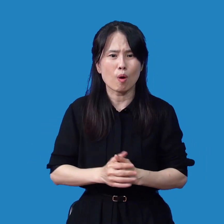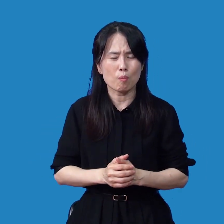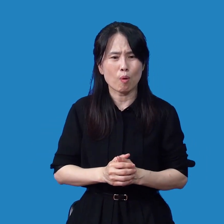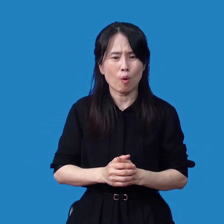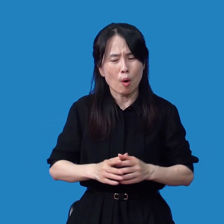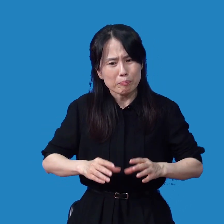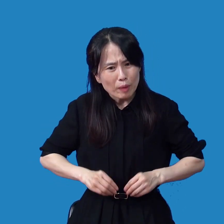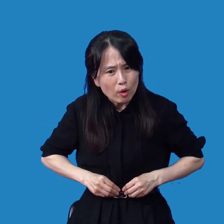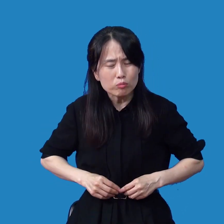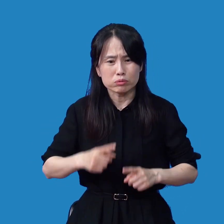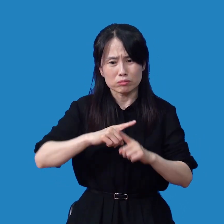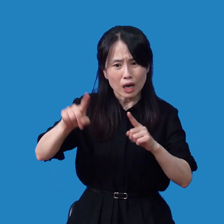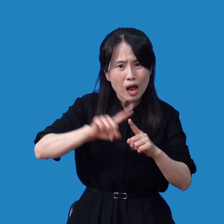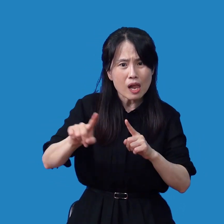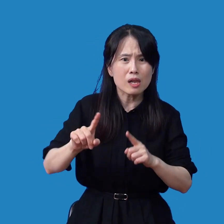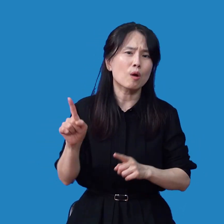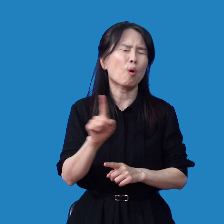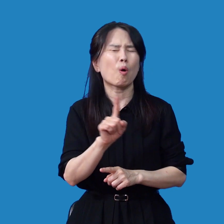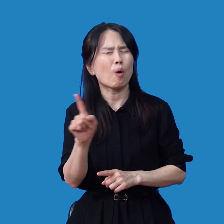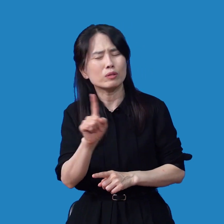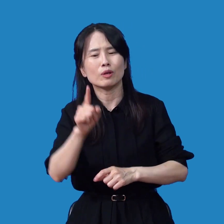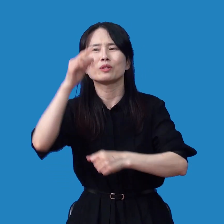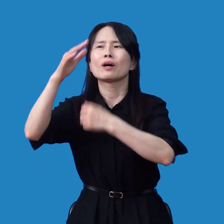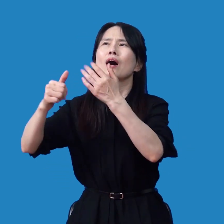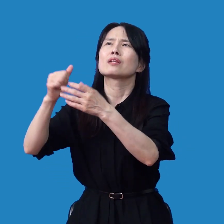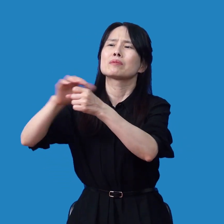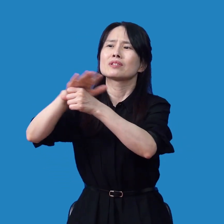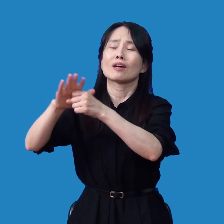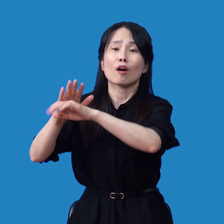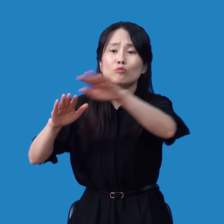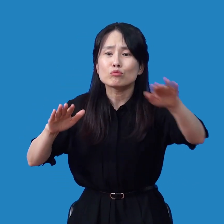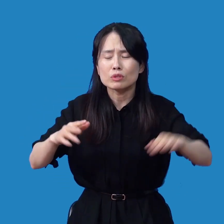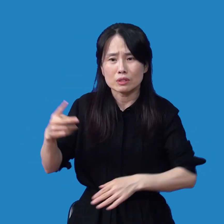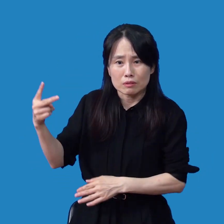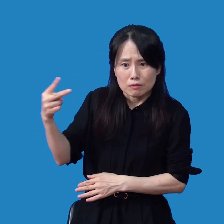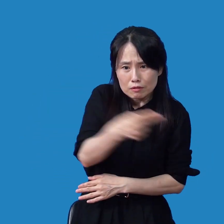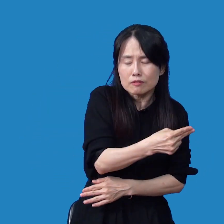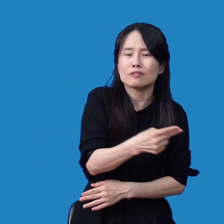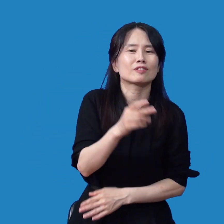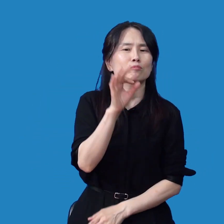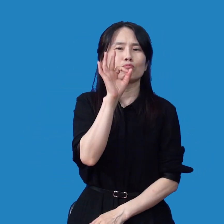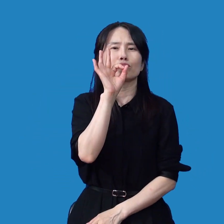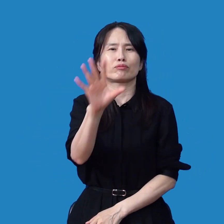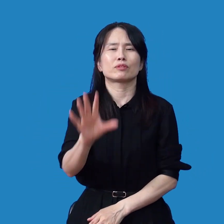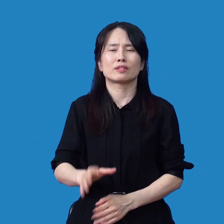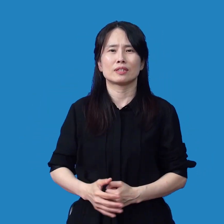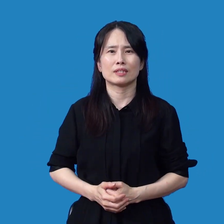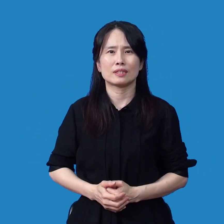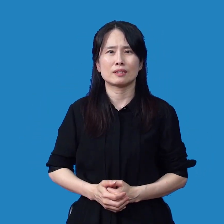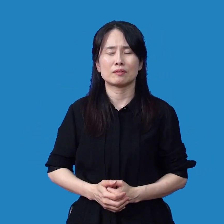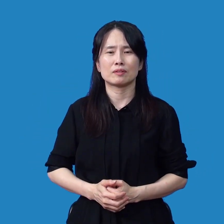칼이나 어떤 것도 하나님의 사랑에서 우리를 끊을 수는 없습니다.